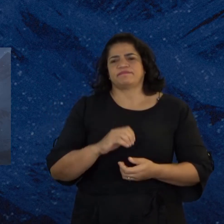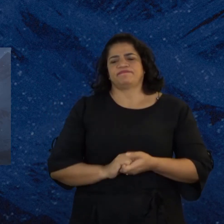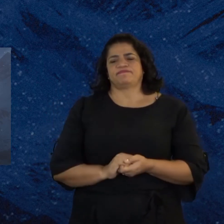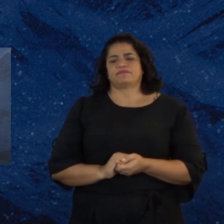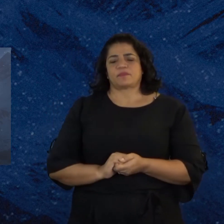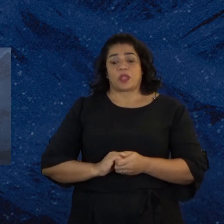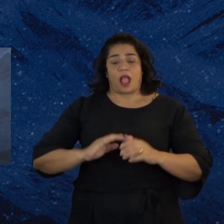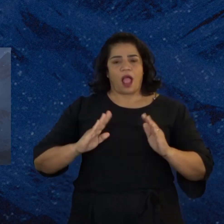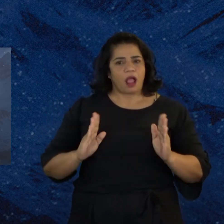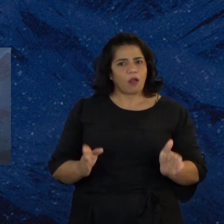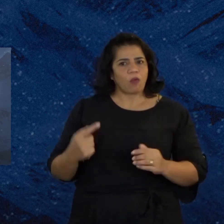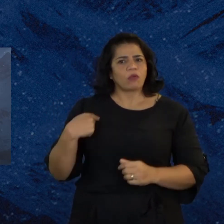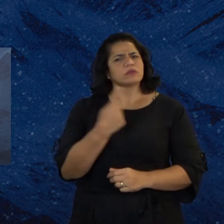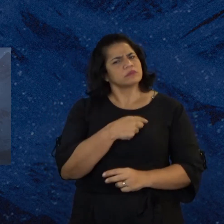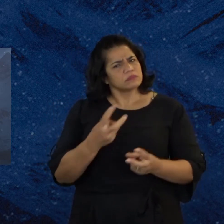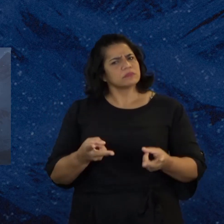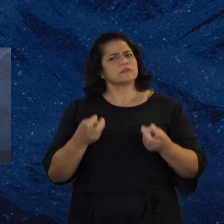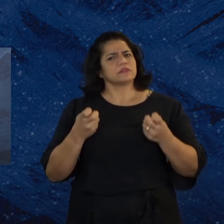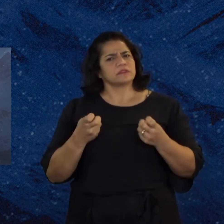Agora nós estamos vendo isso.